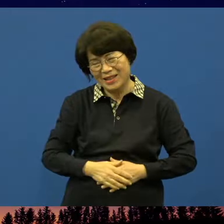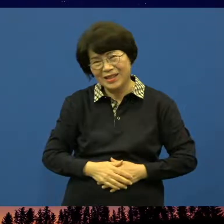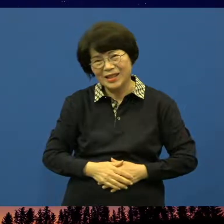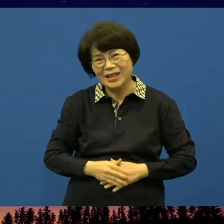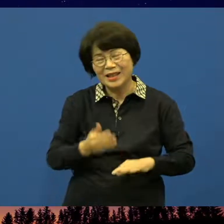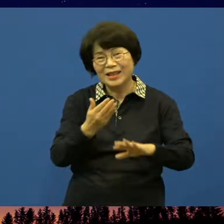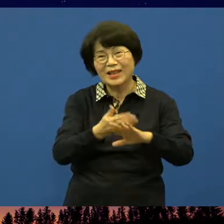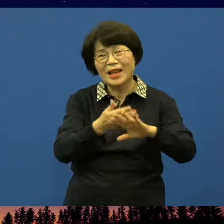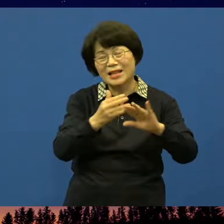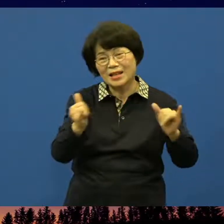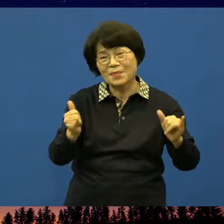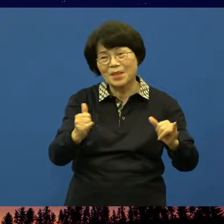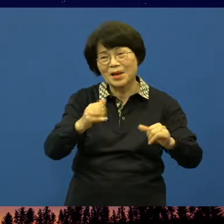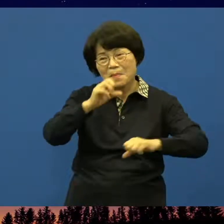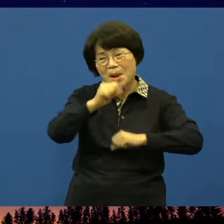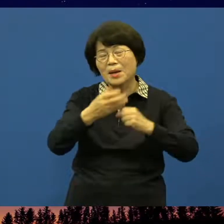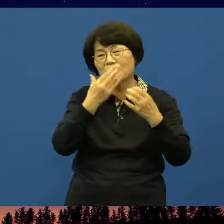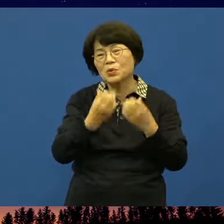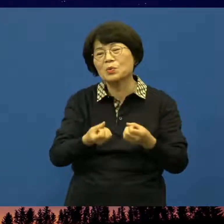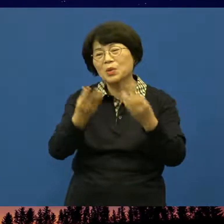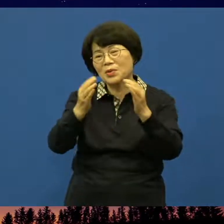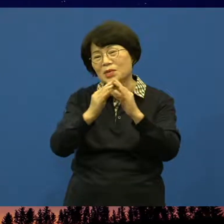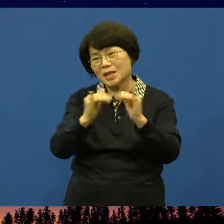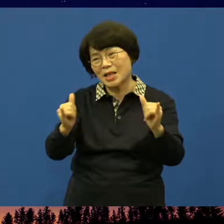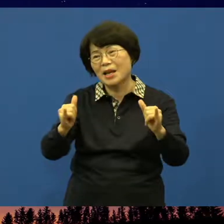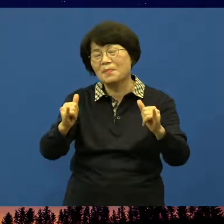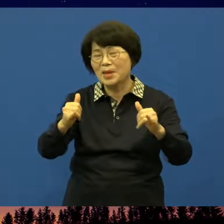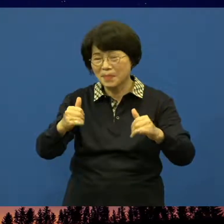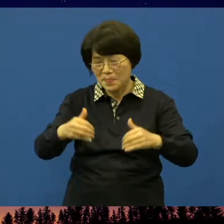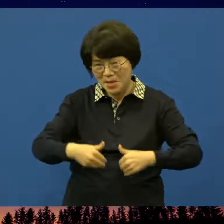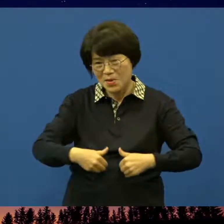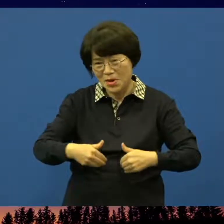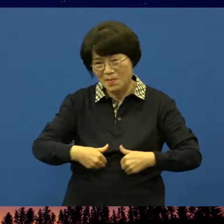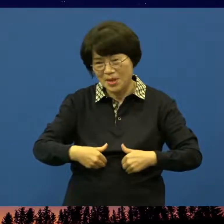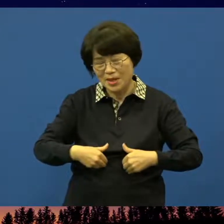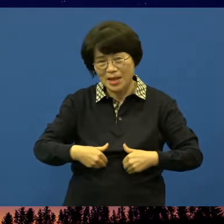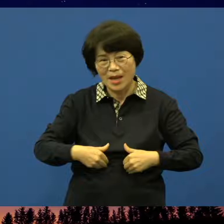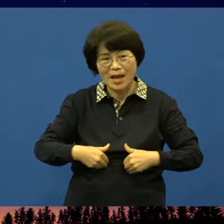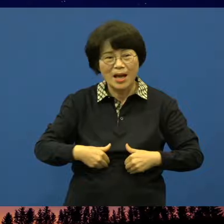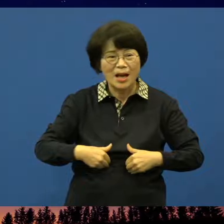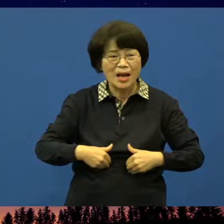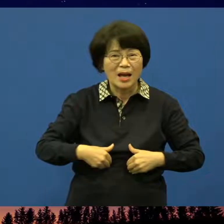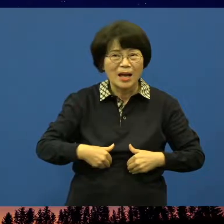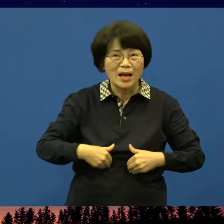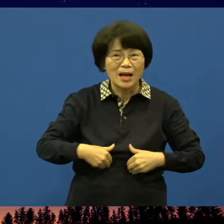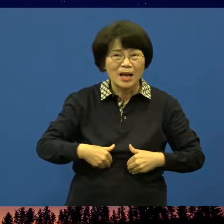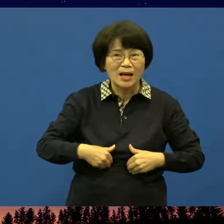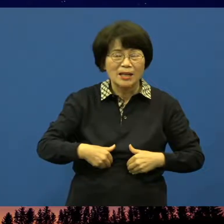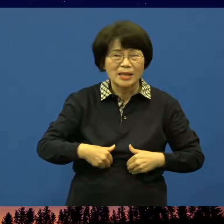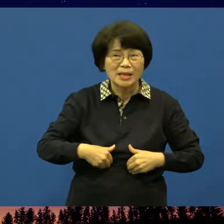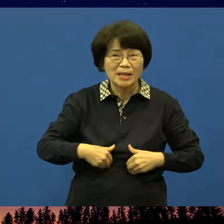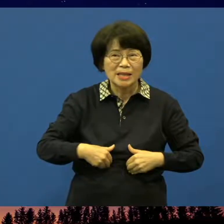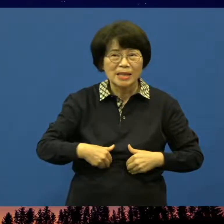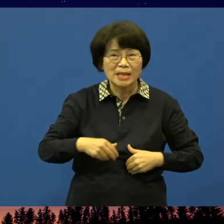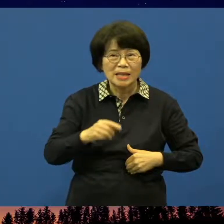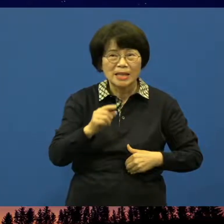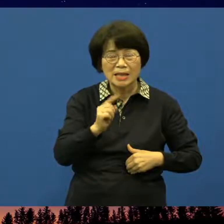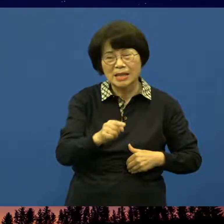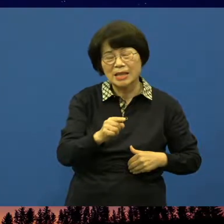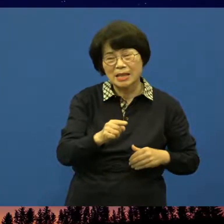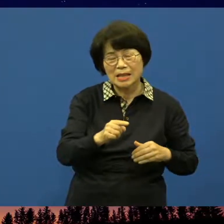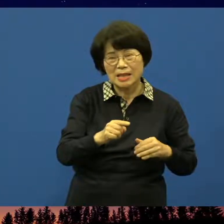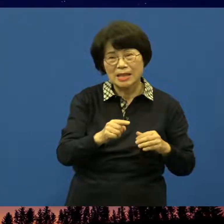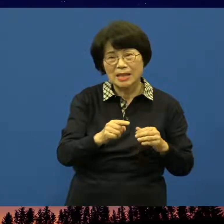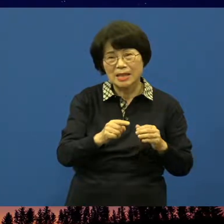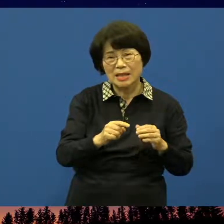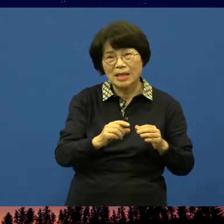다른 사람들을 마음껏 축복해주는 삶이에요, 여러분. 관계로 인해 우리의 삶이 얼마나 비정상적인 삶을 살고 비생산적인